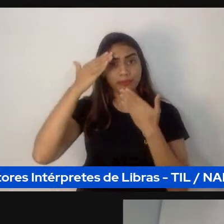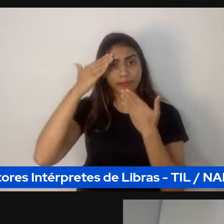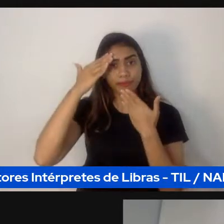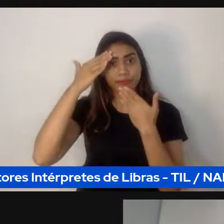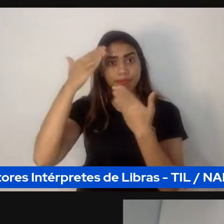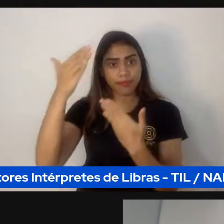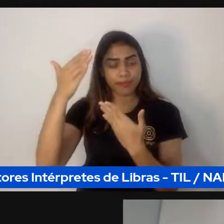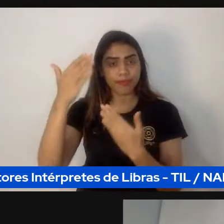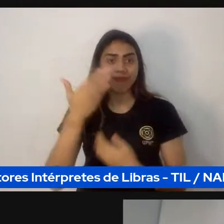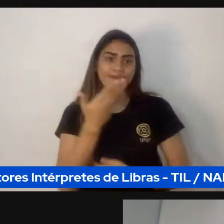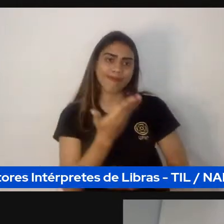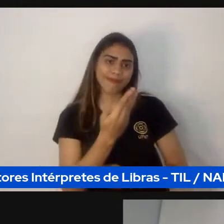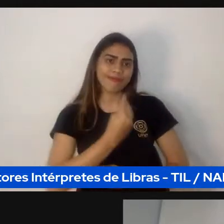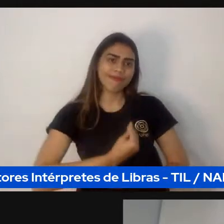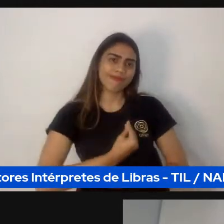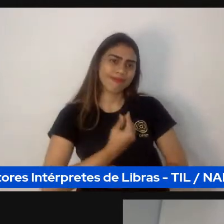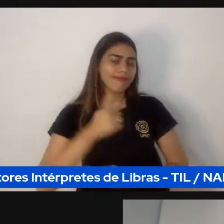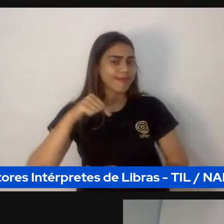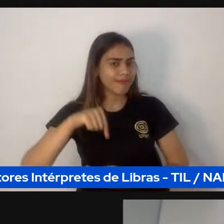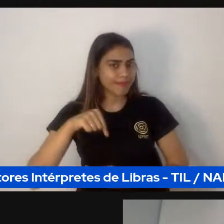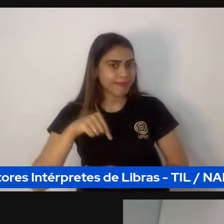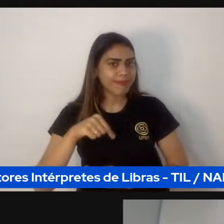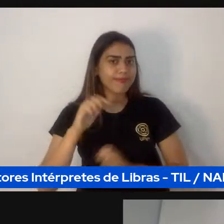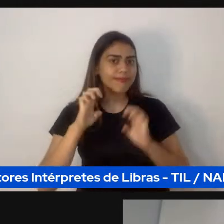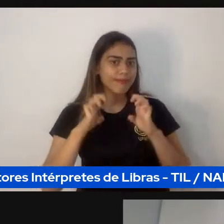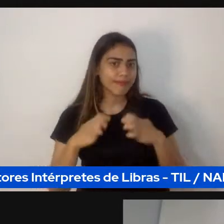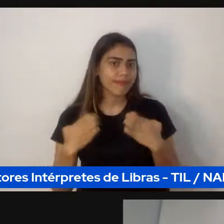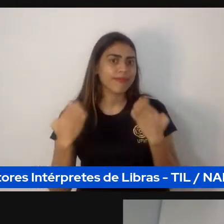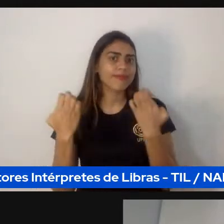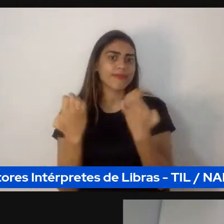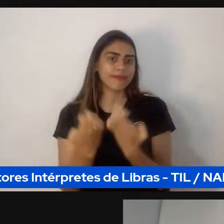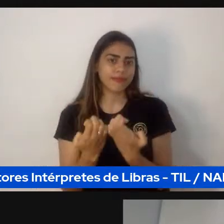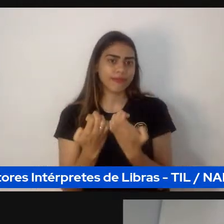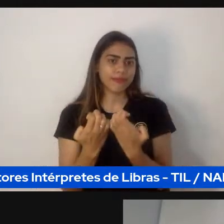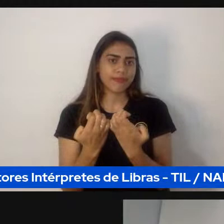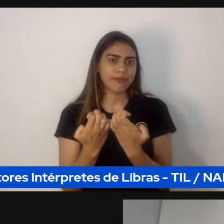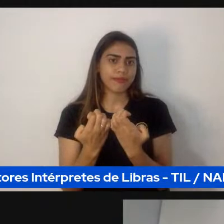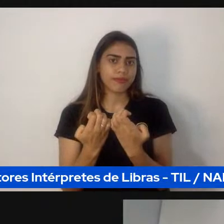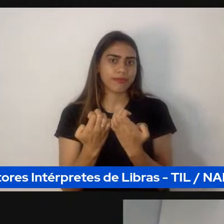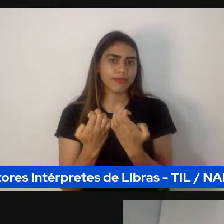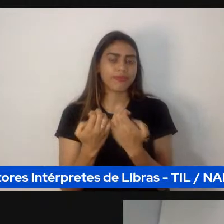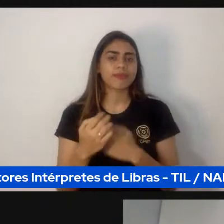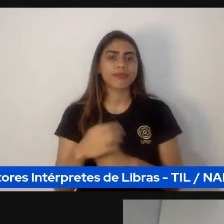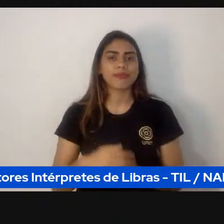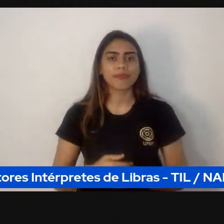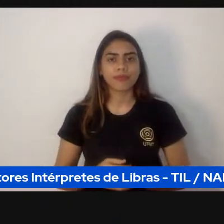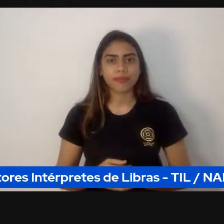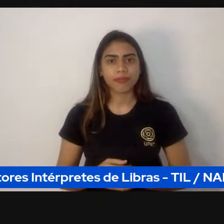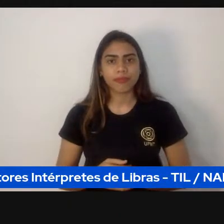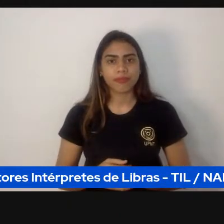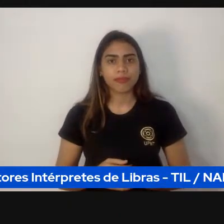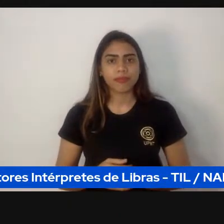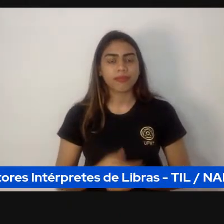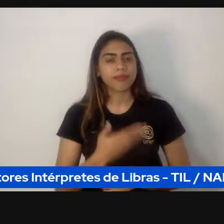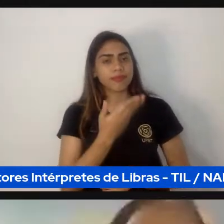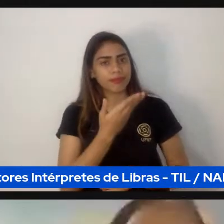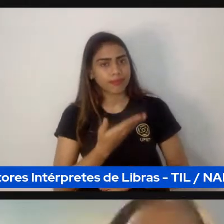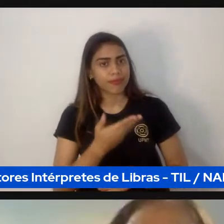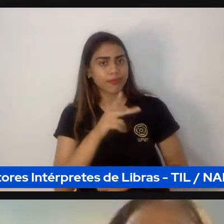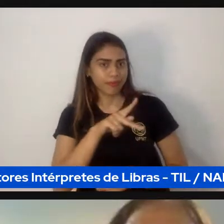e por ela ter tido a disponibilidade, né, de estar aqui, dar um pouco do seu tempo para estar com a gente. Professor, esse momento é